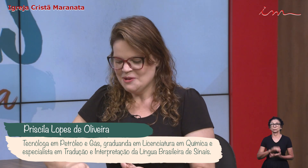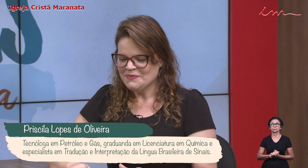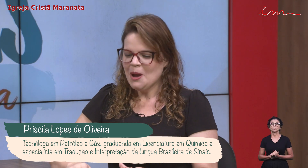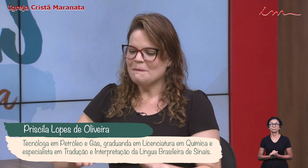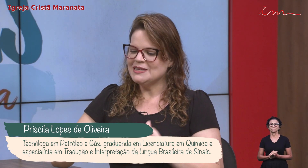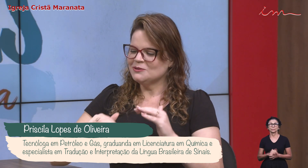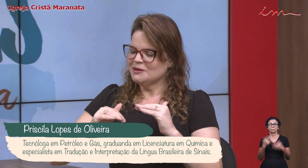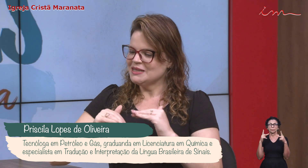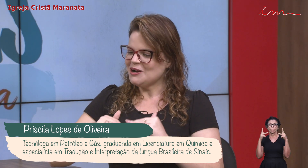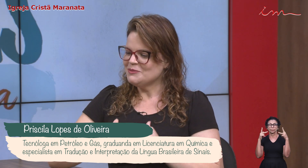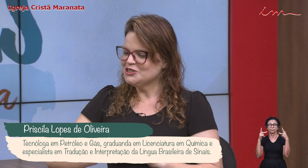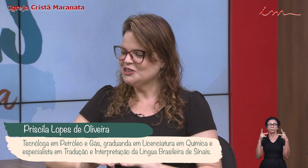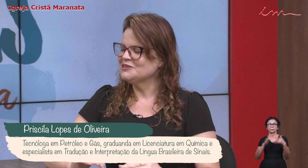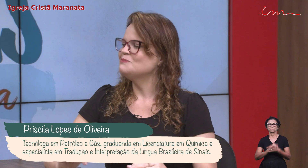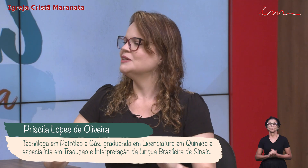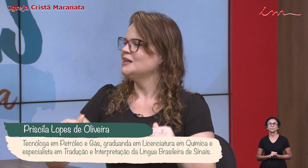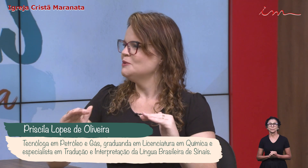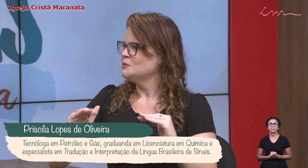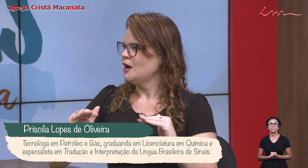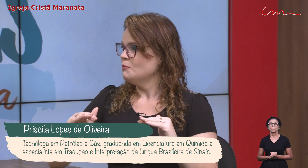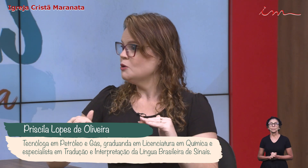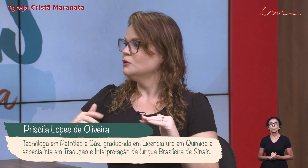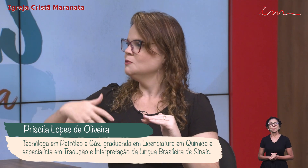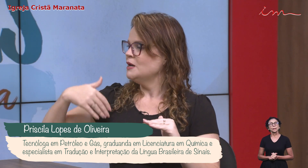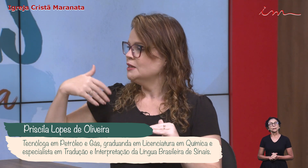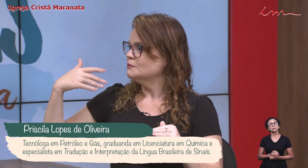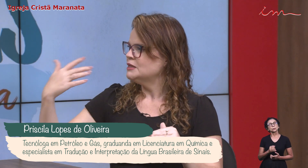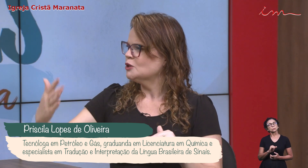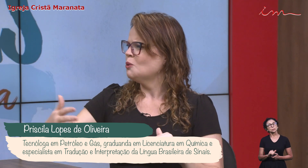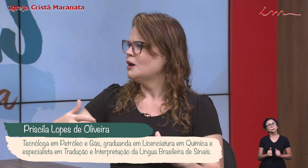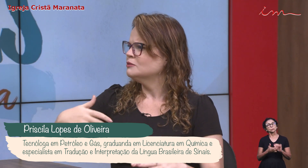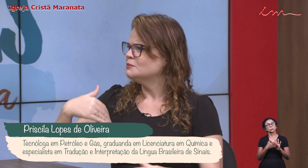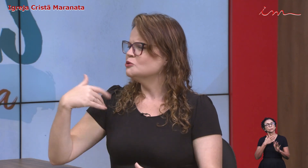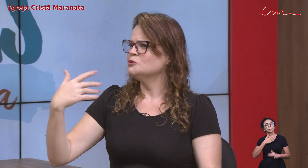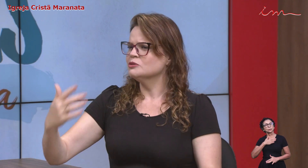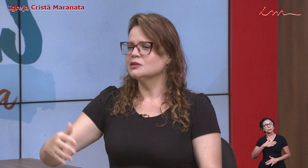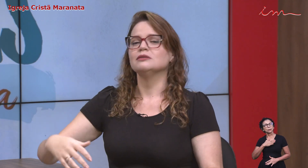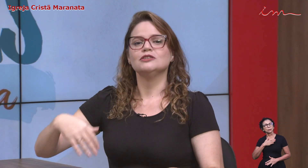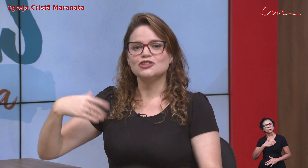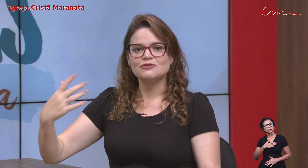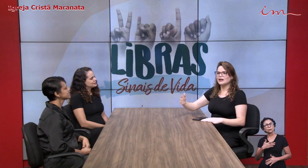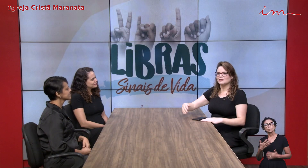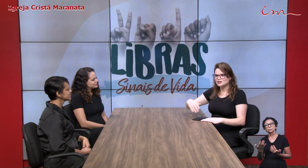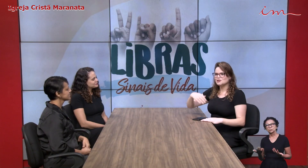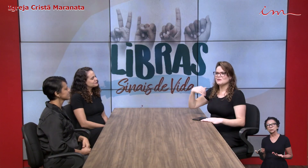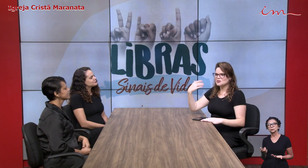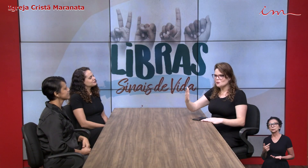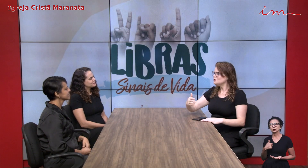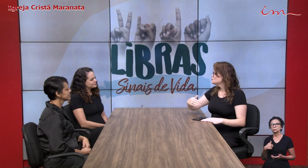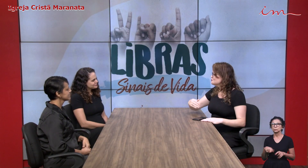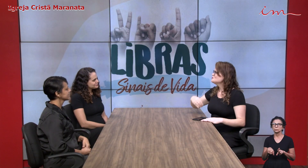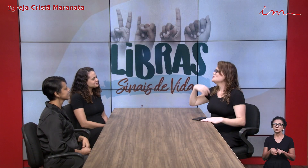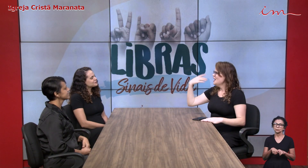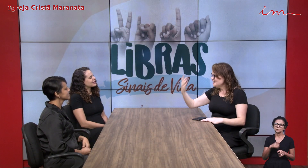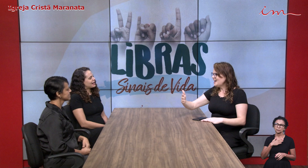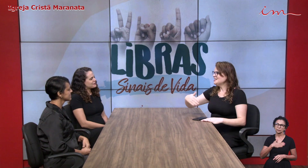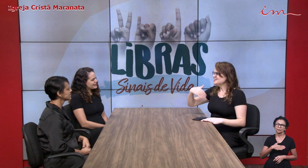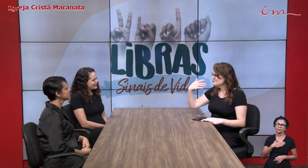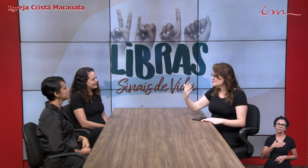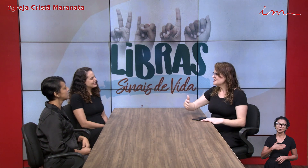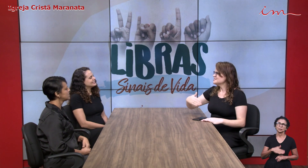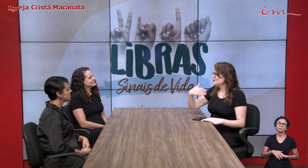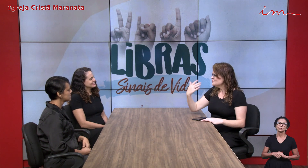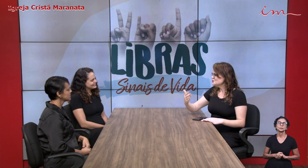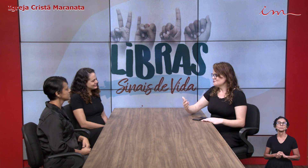acelerada. Mas quando é mais calma, a gente tenta manter a mesma calma. E quando ele também é tomado, né, pelo Espírito Santo, a gente fala, não, a gente também vai ser tomado junto. E aí,